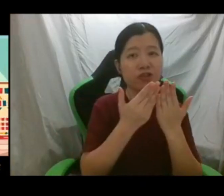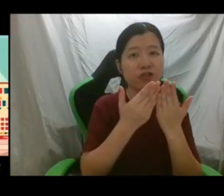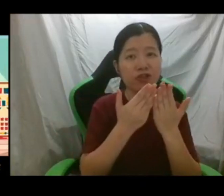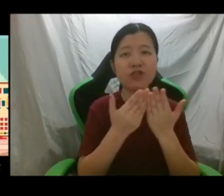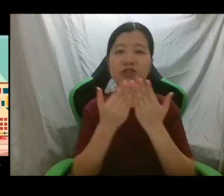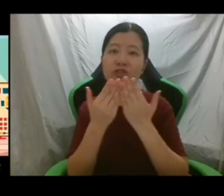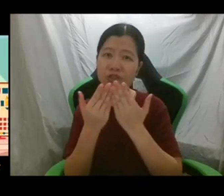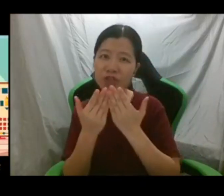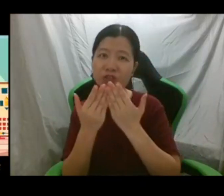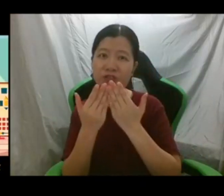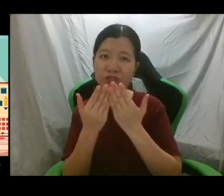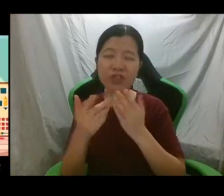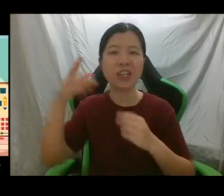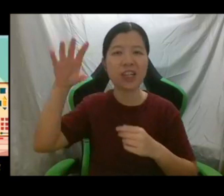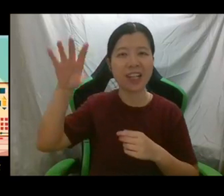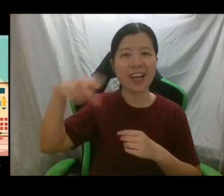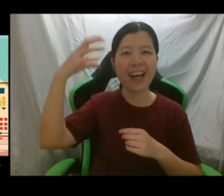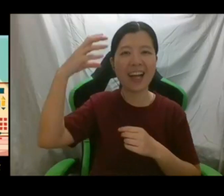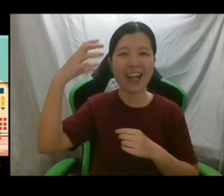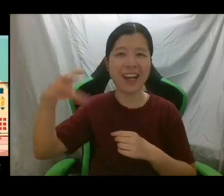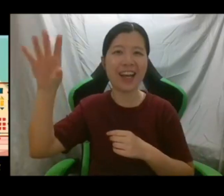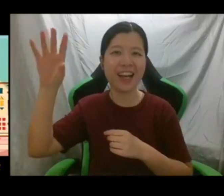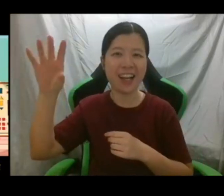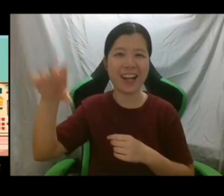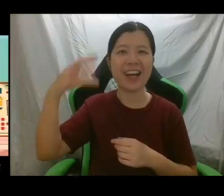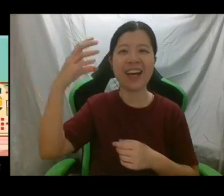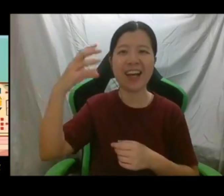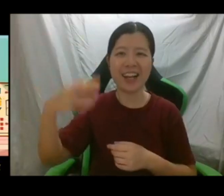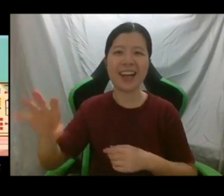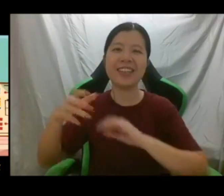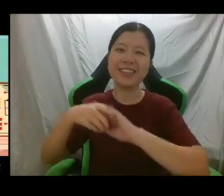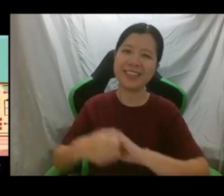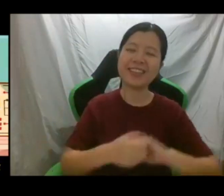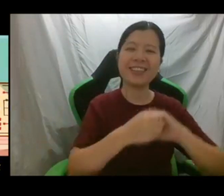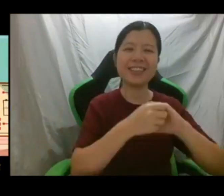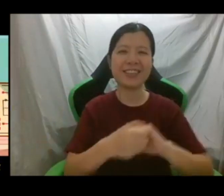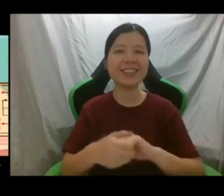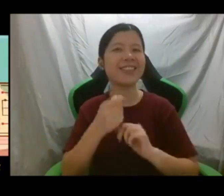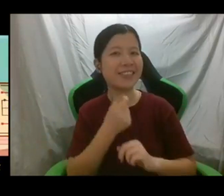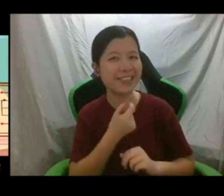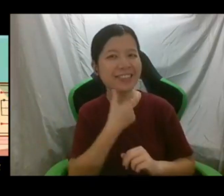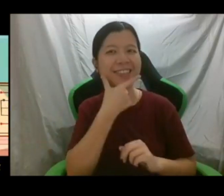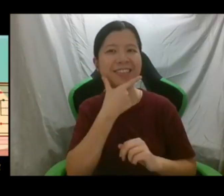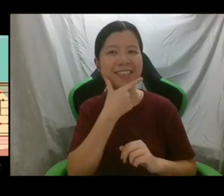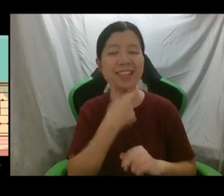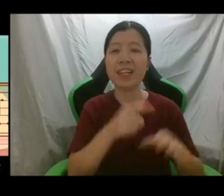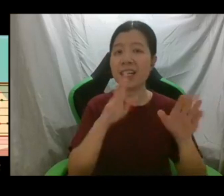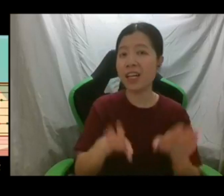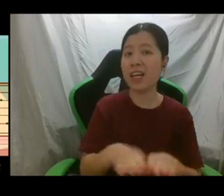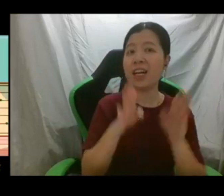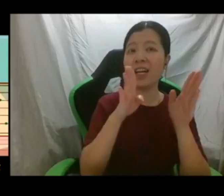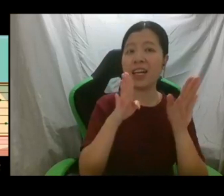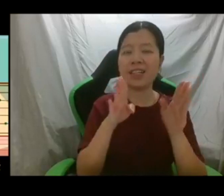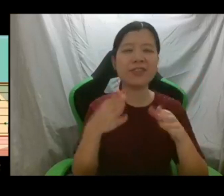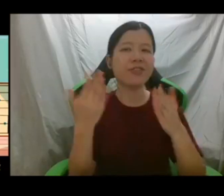上課了，上課了，鐘聲響了，手牽手笑一